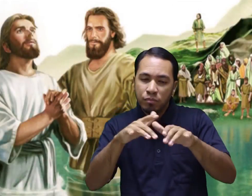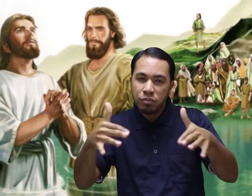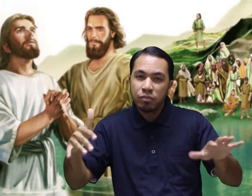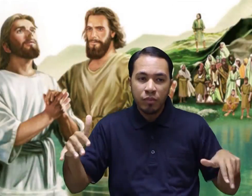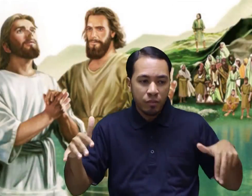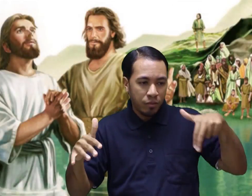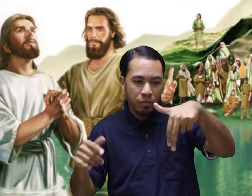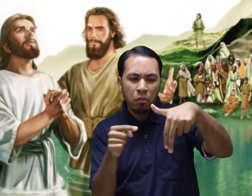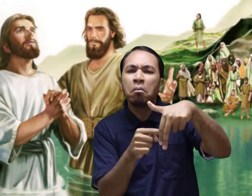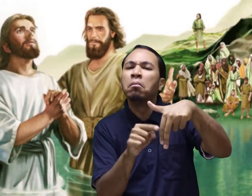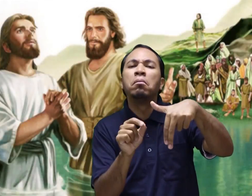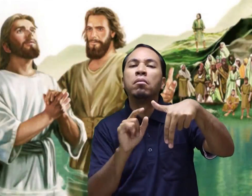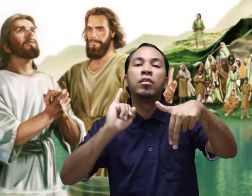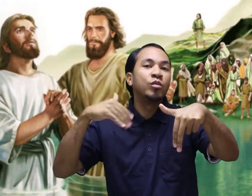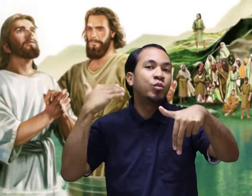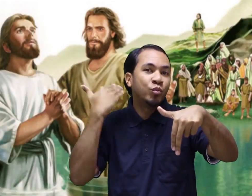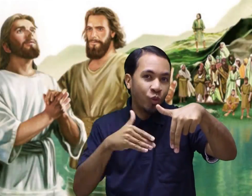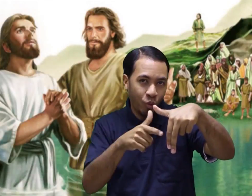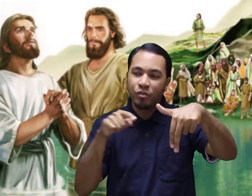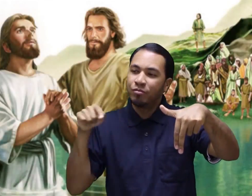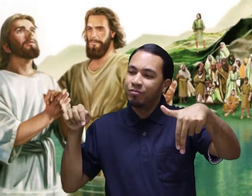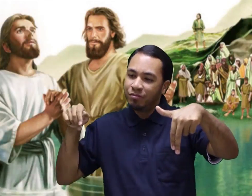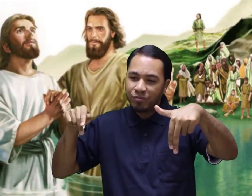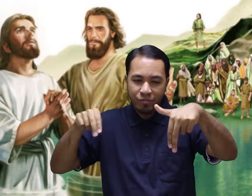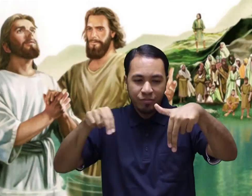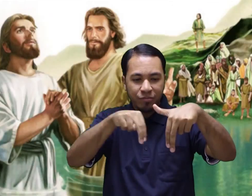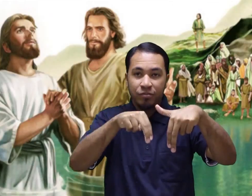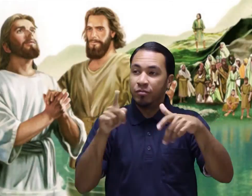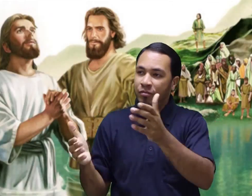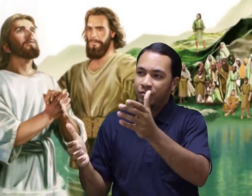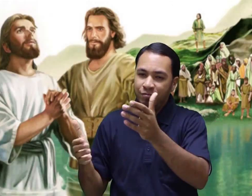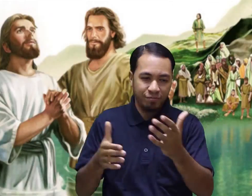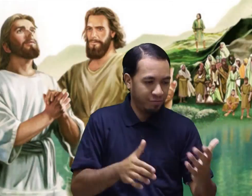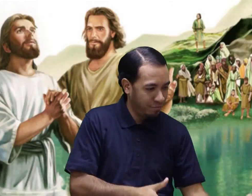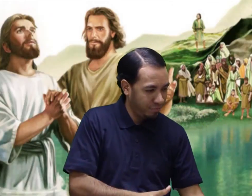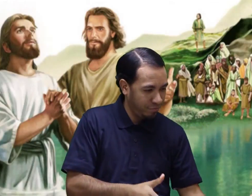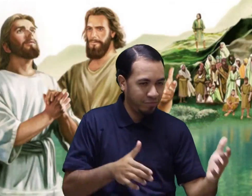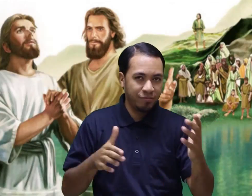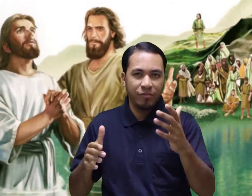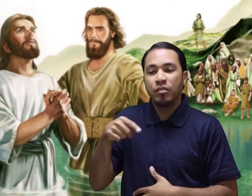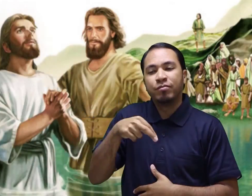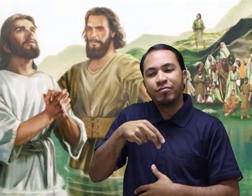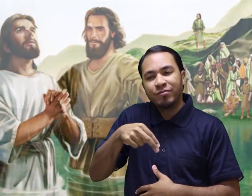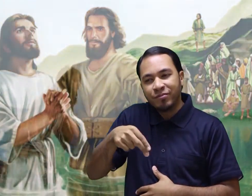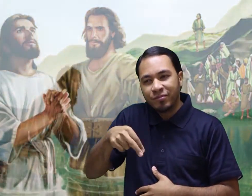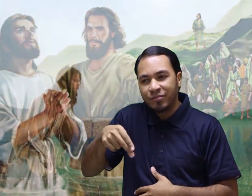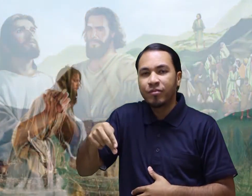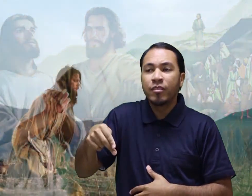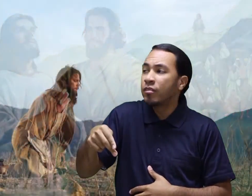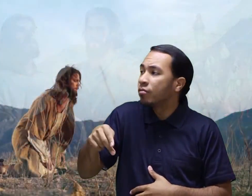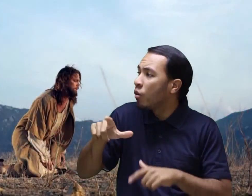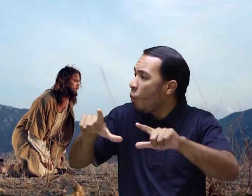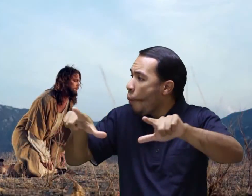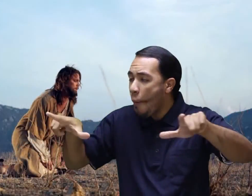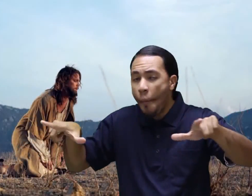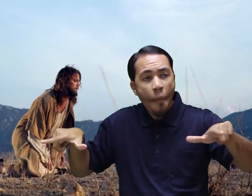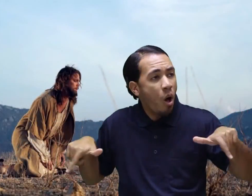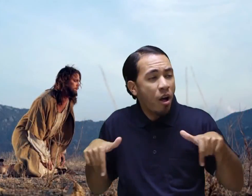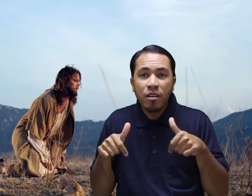Foi até o rio, encontrou João Batista e foi batizado por ele. Após seu batismo, Jesus saiu